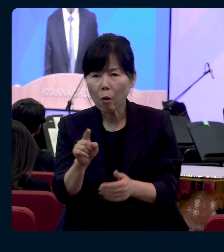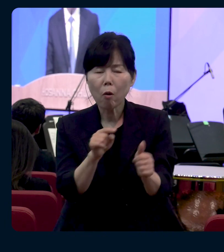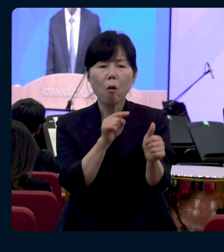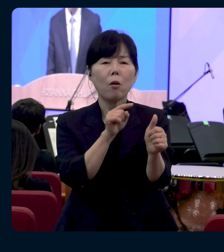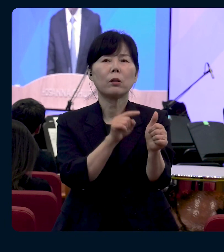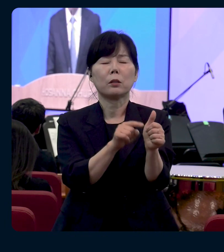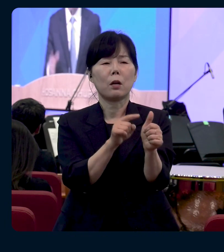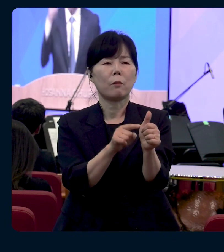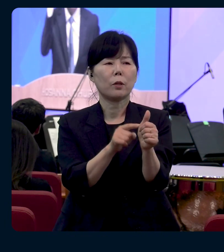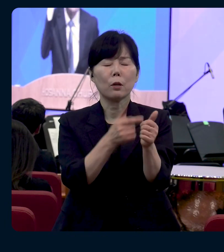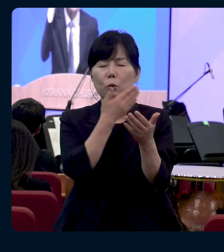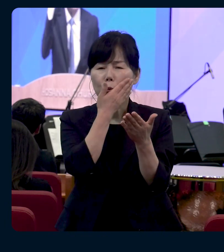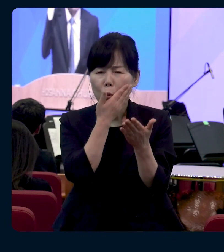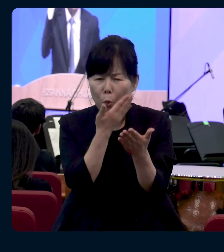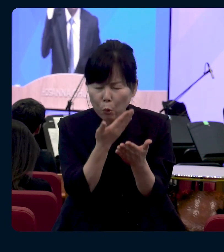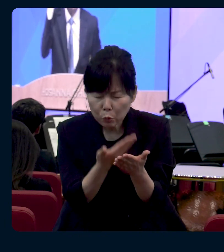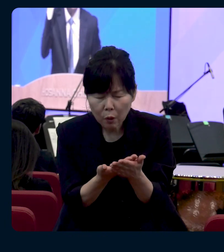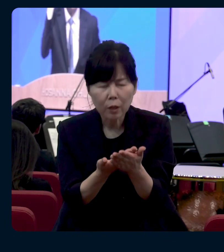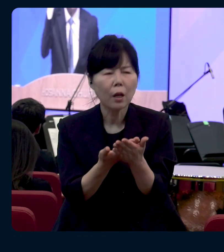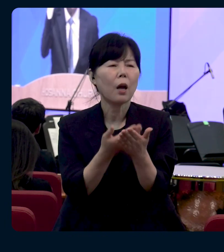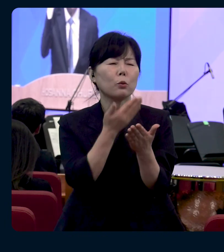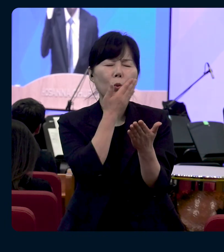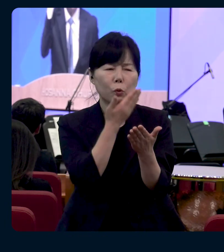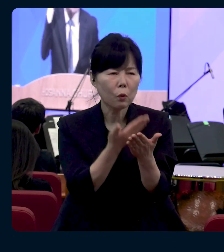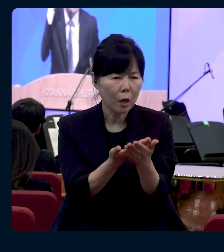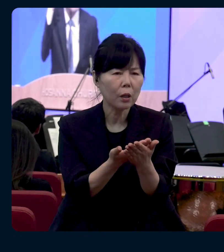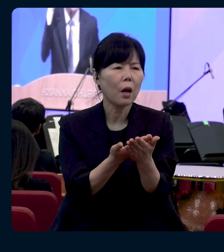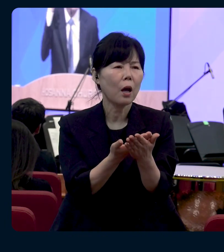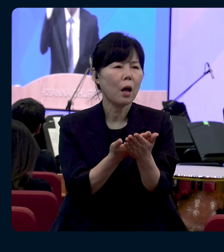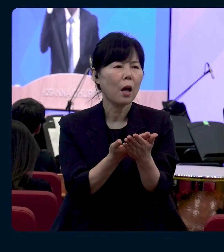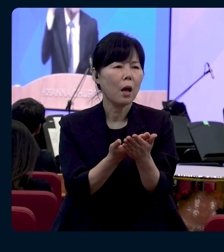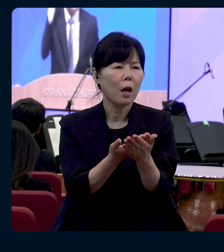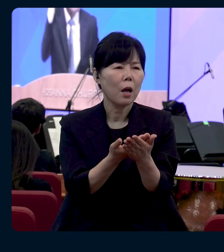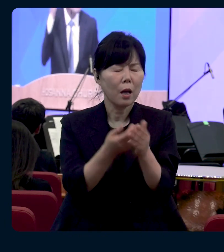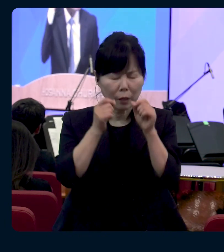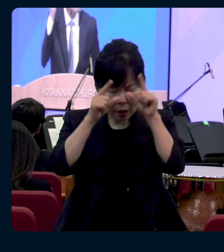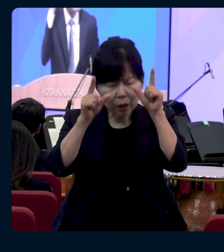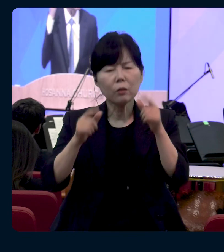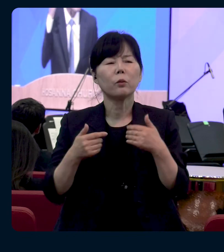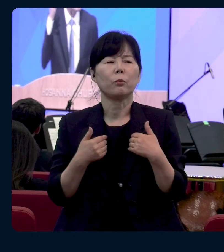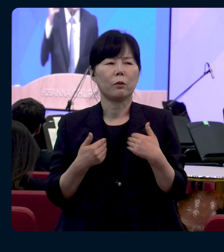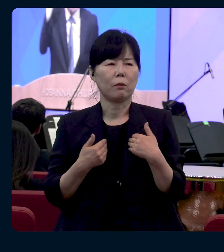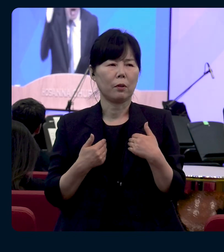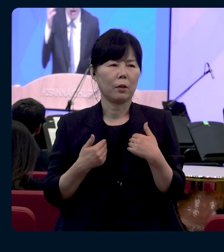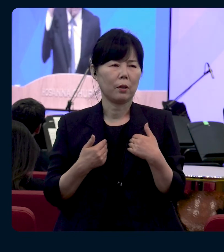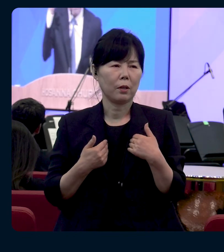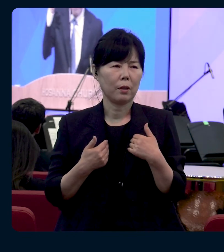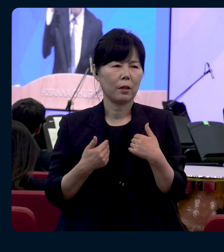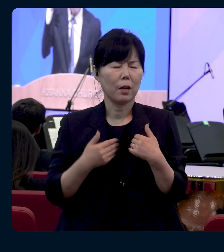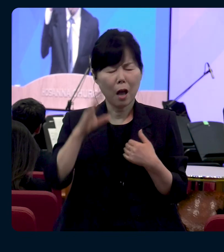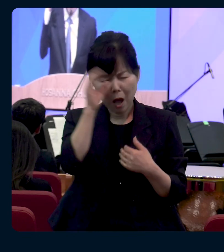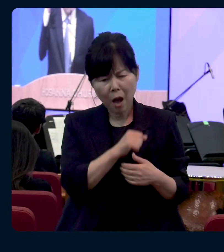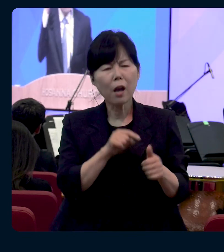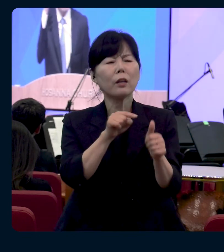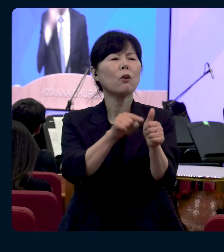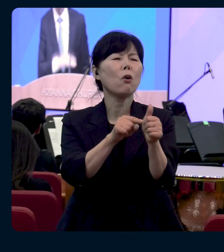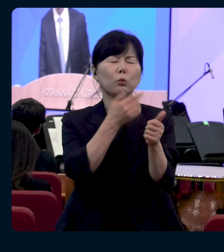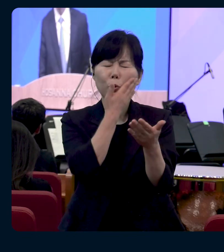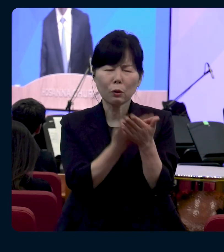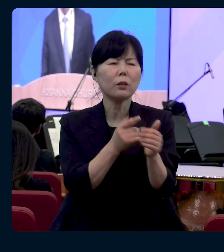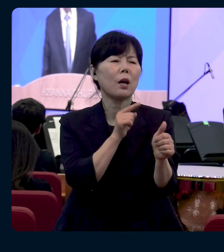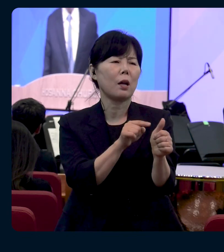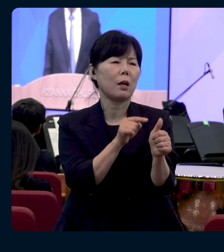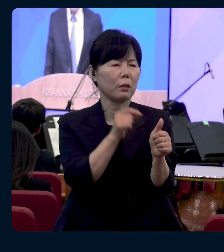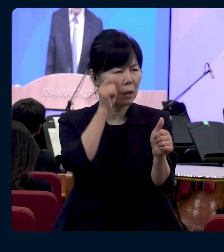얼마나 소중한 사람인지를 아는 거예요. 새삼스럽게 그가 얼마나 소중한 사람인지를 아는 거예요. 자,